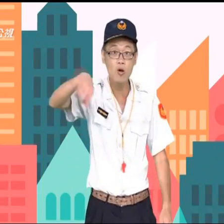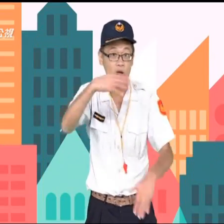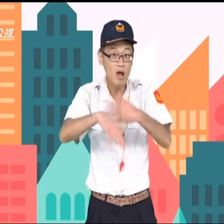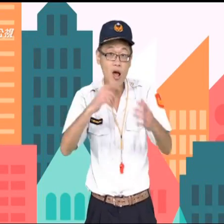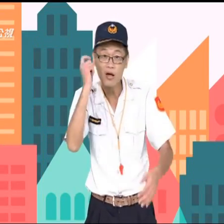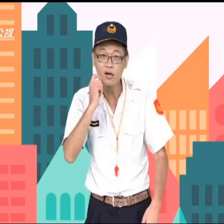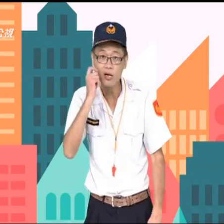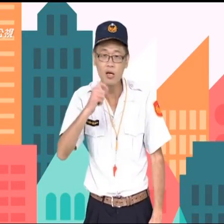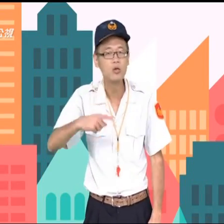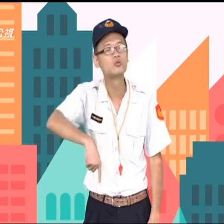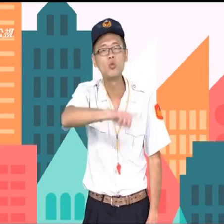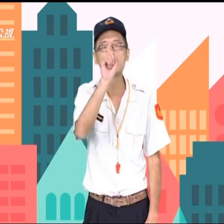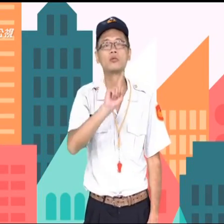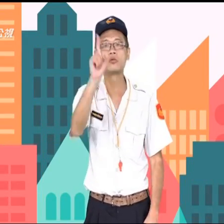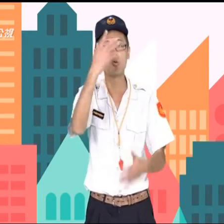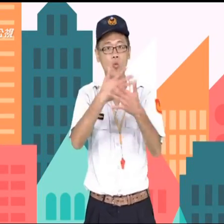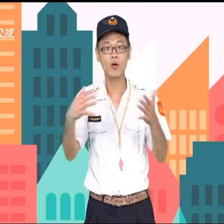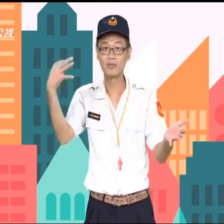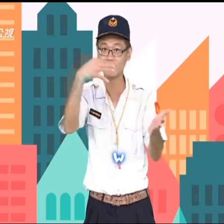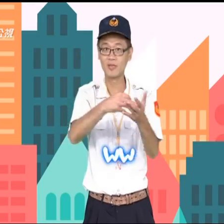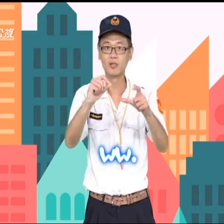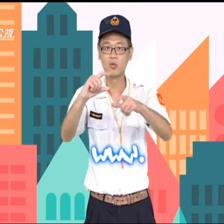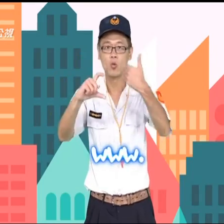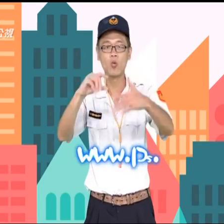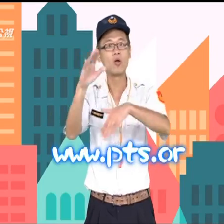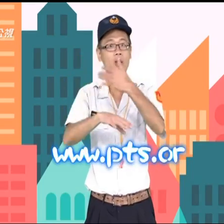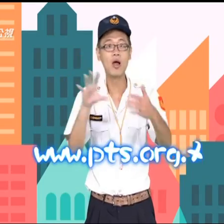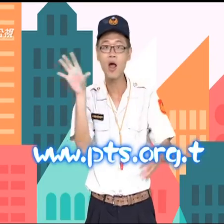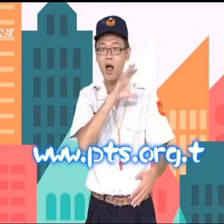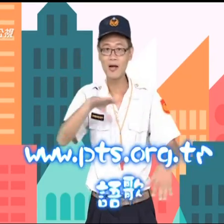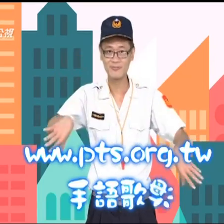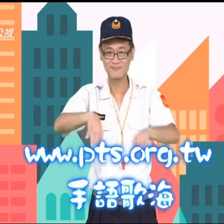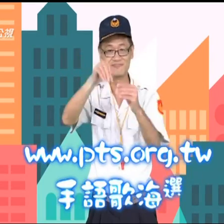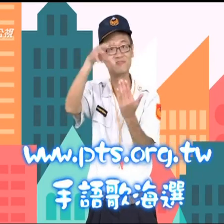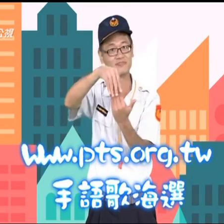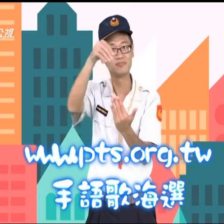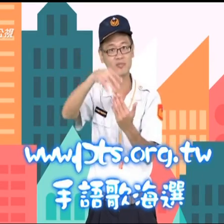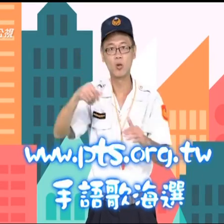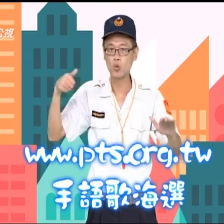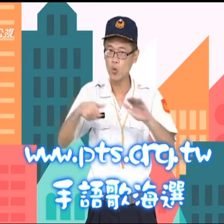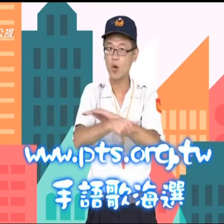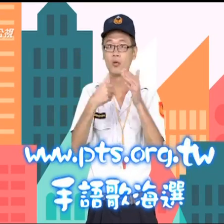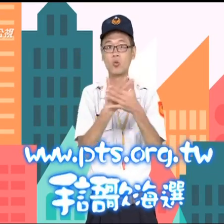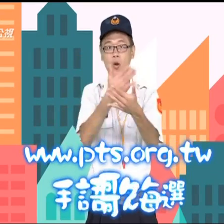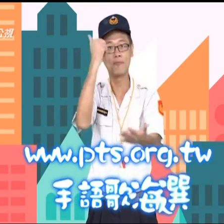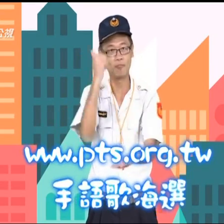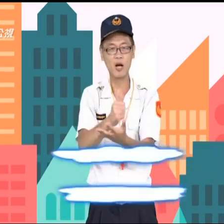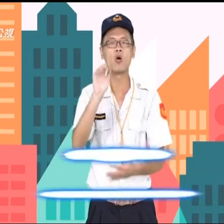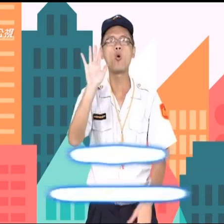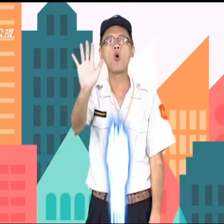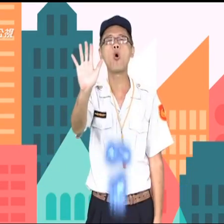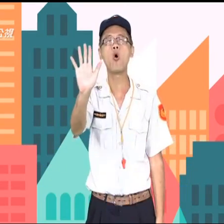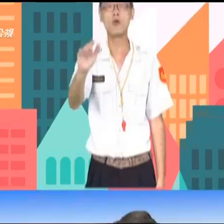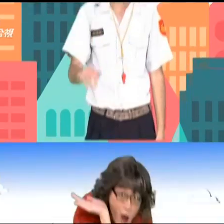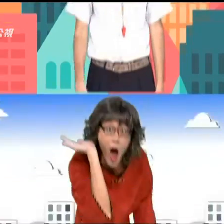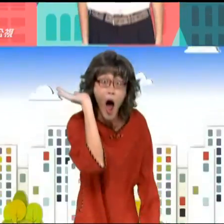这么爱比，就上网报名参加公视的手语歌海选，入围就有奖金哦。